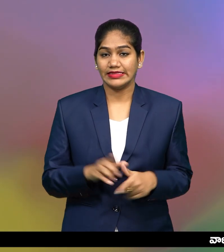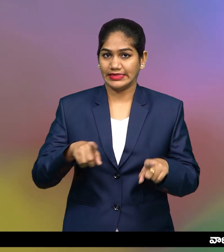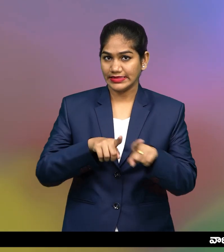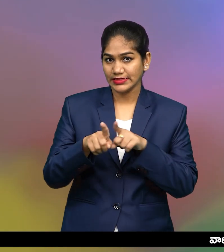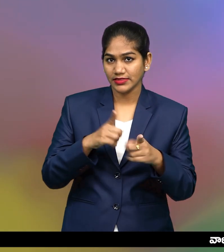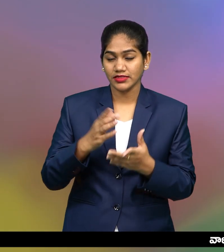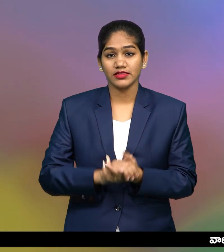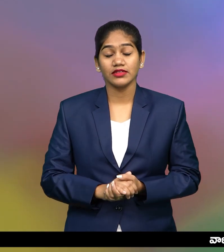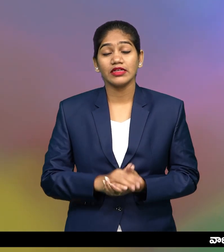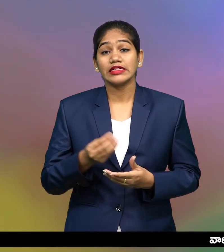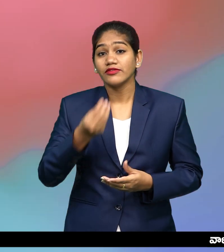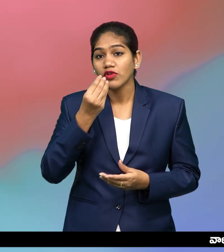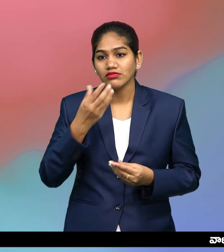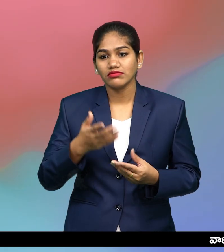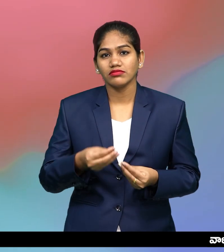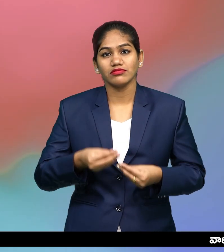వాణిజ్యం, వినియోగం,